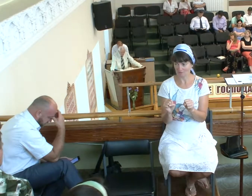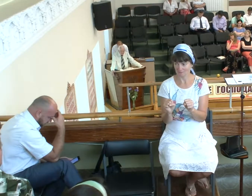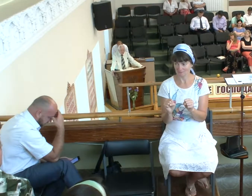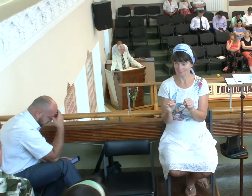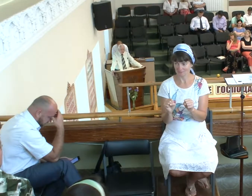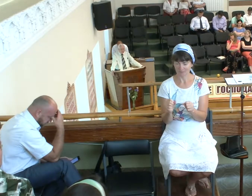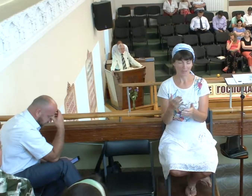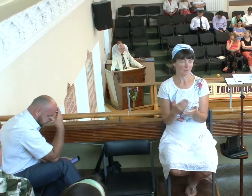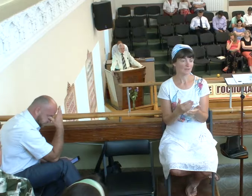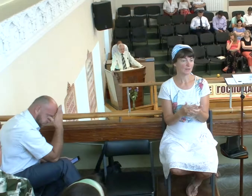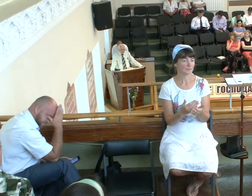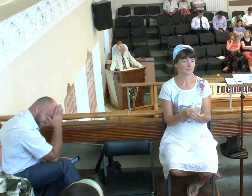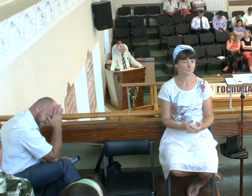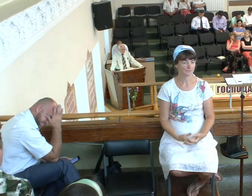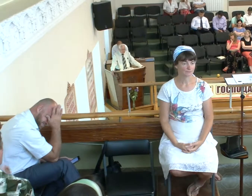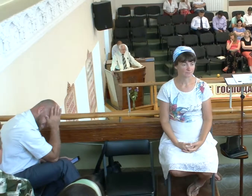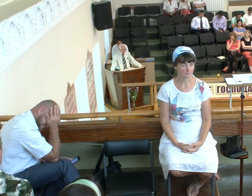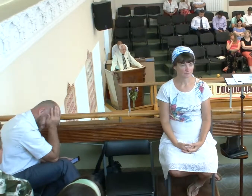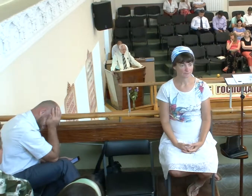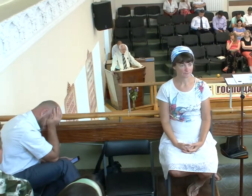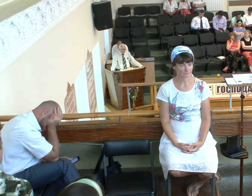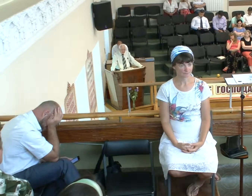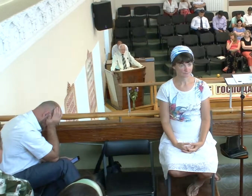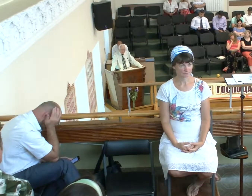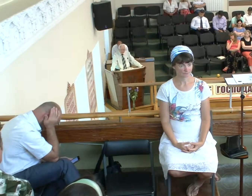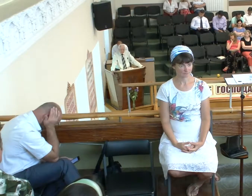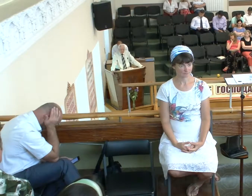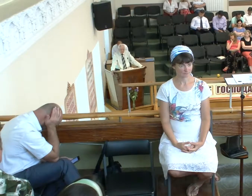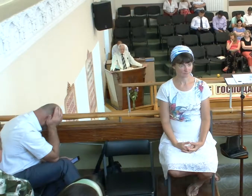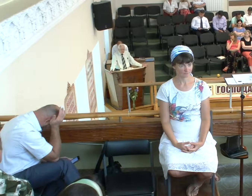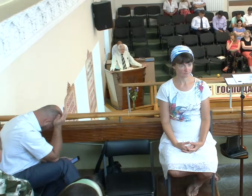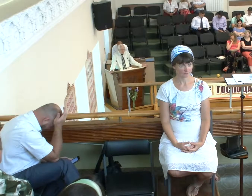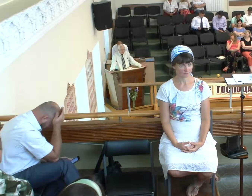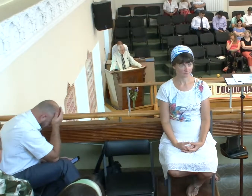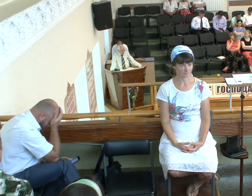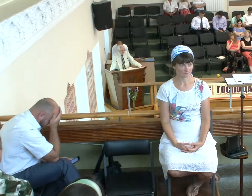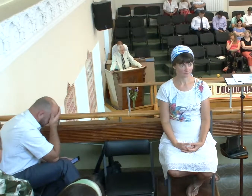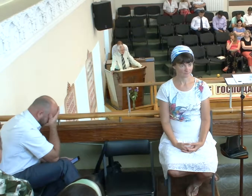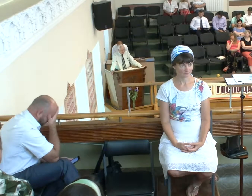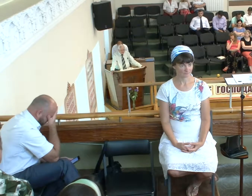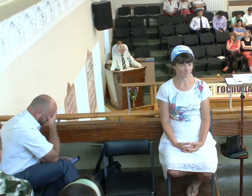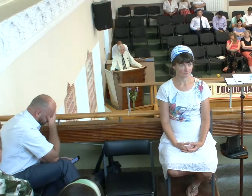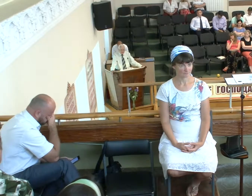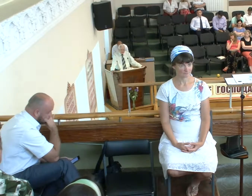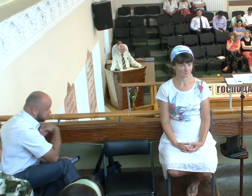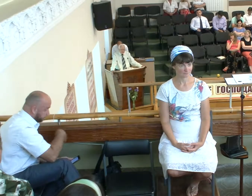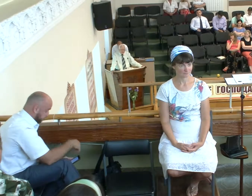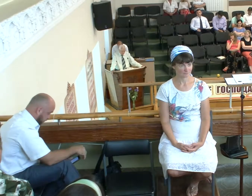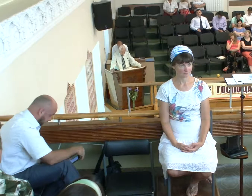они сохраняются, потому что камень, он не размывается, не,